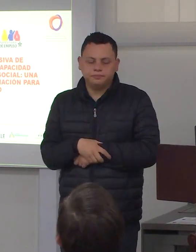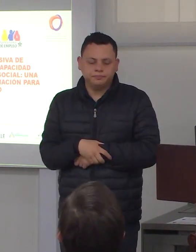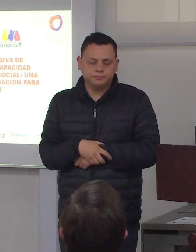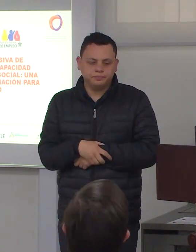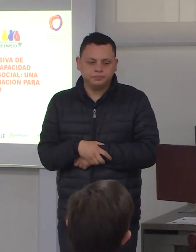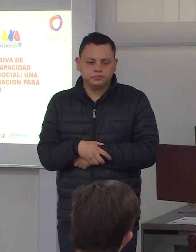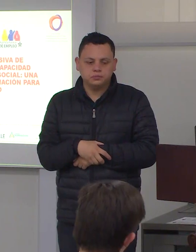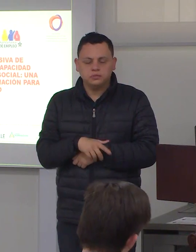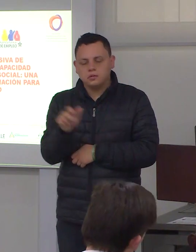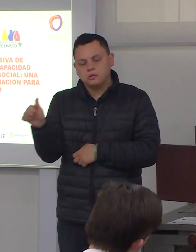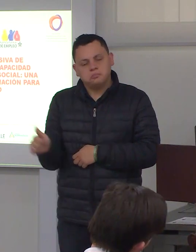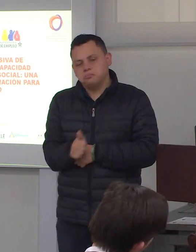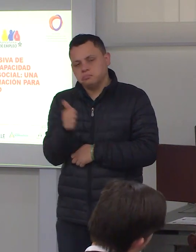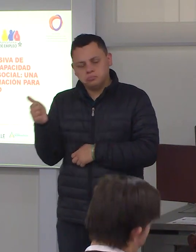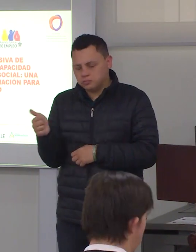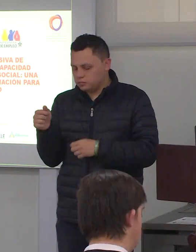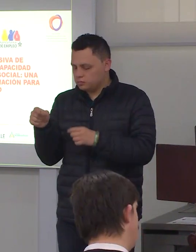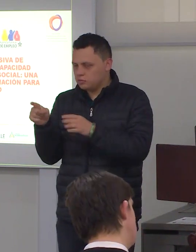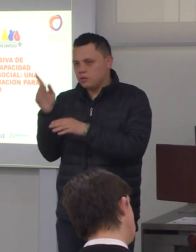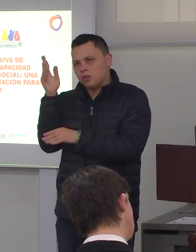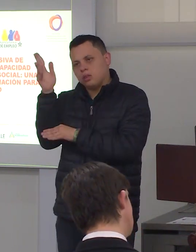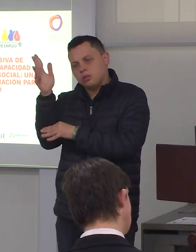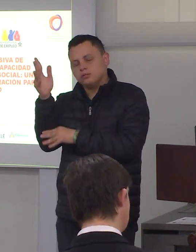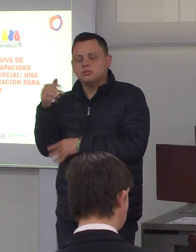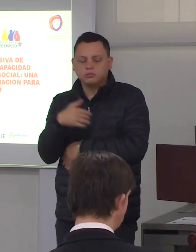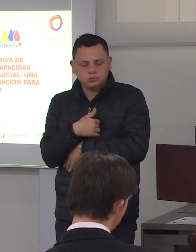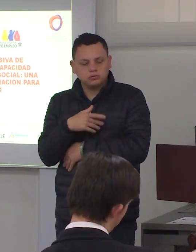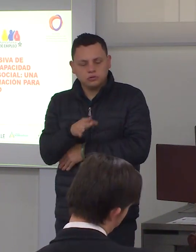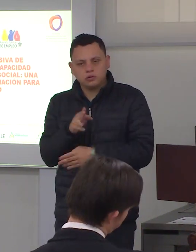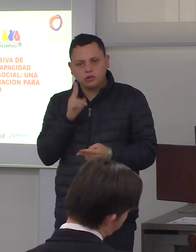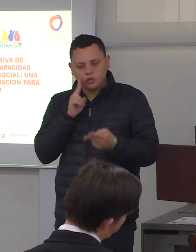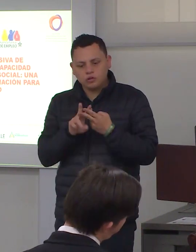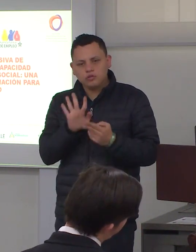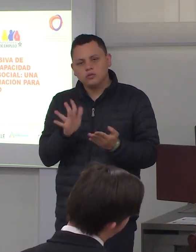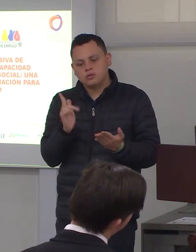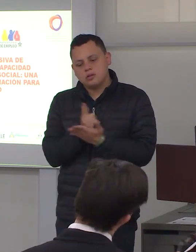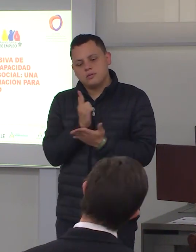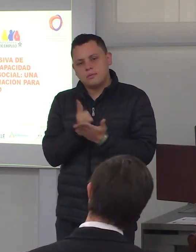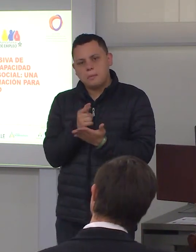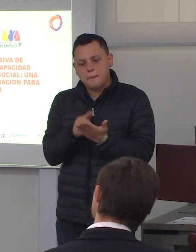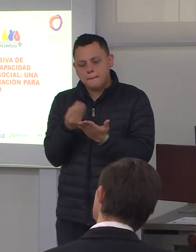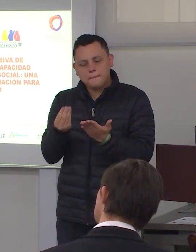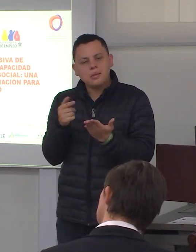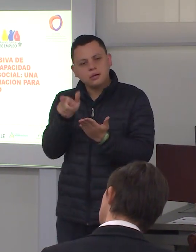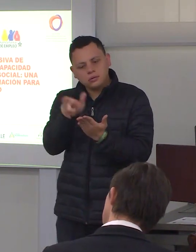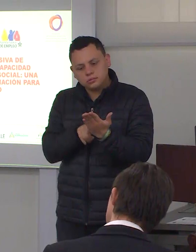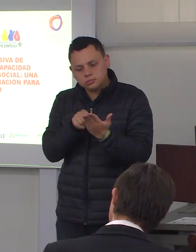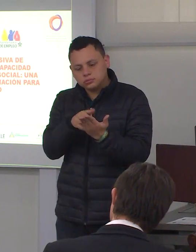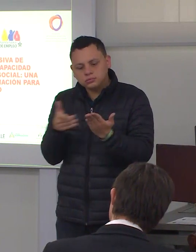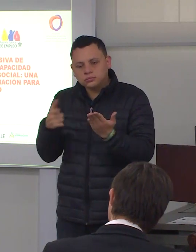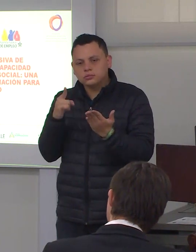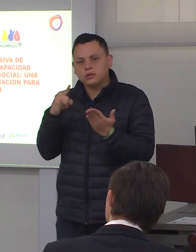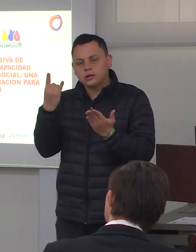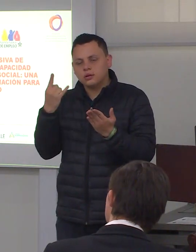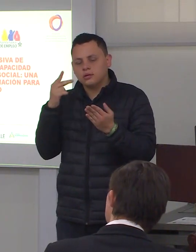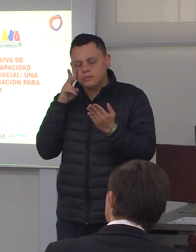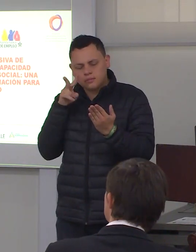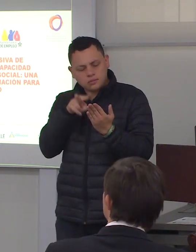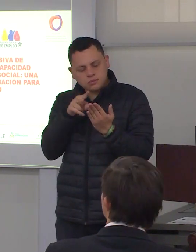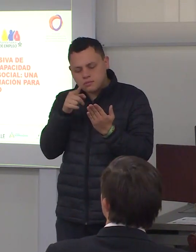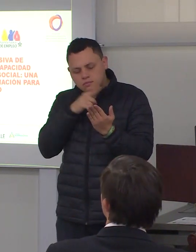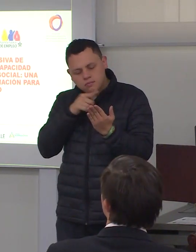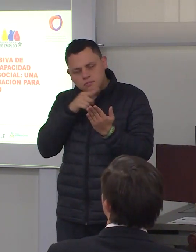En otros momentos de la charla, tuvimos la oportunidad de conocer un libro hecho para que las personas con pérdida de capacidad visual